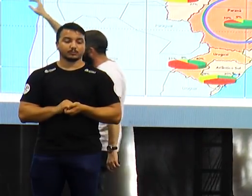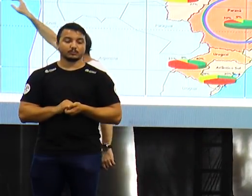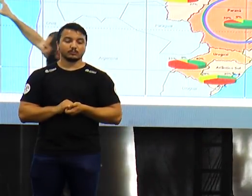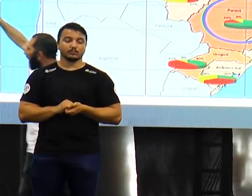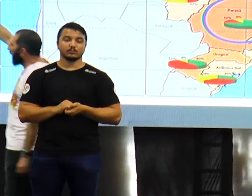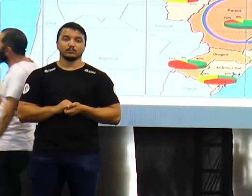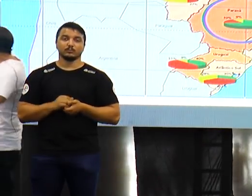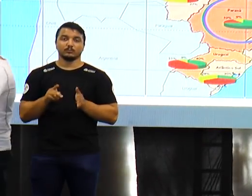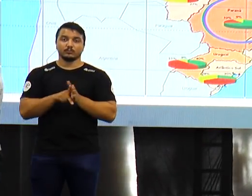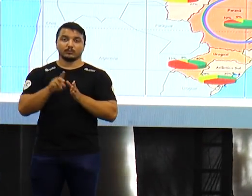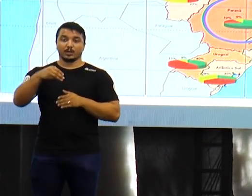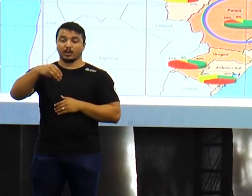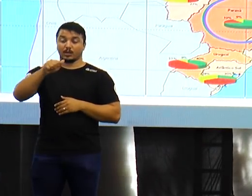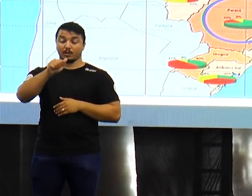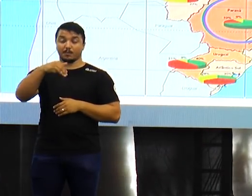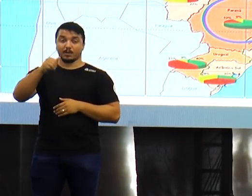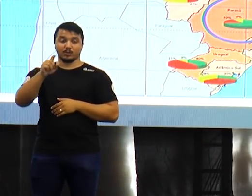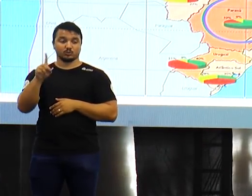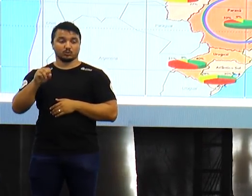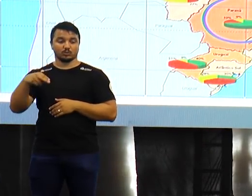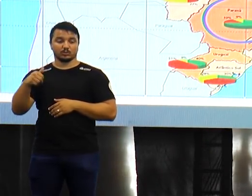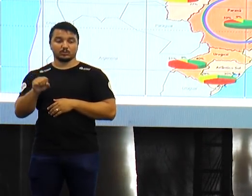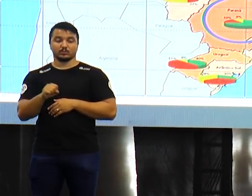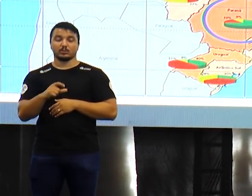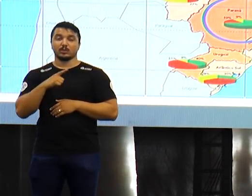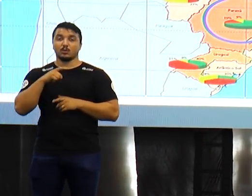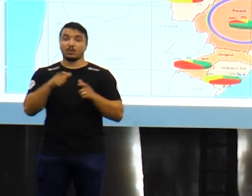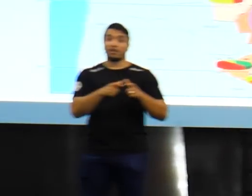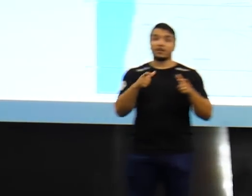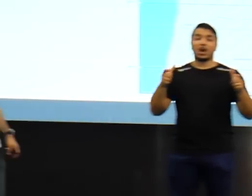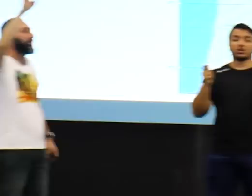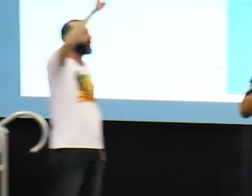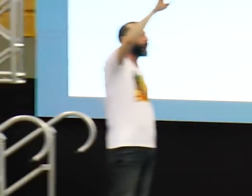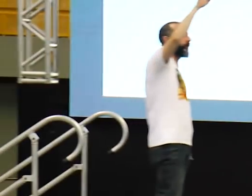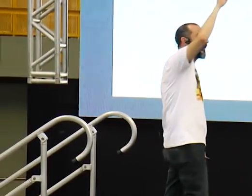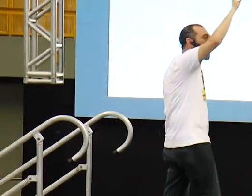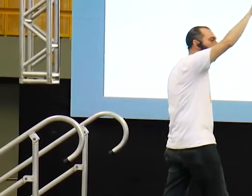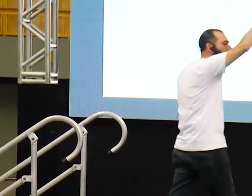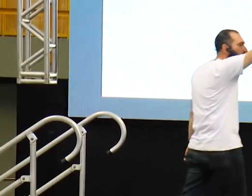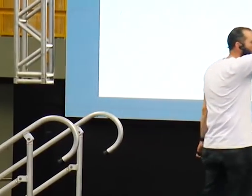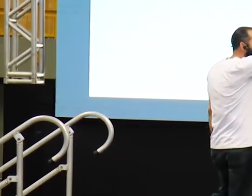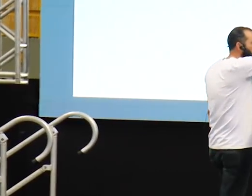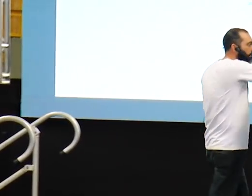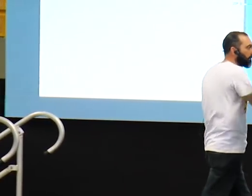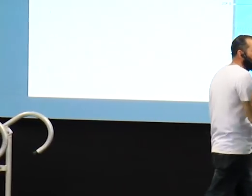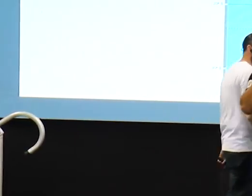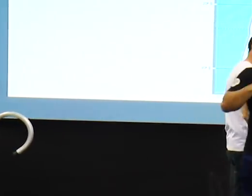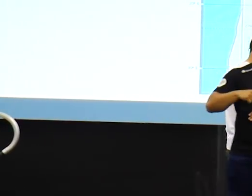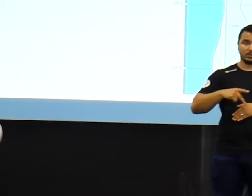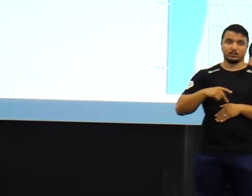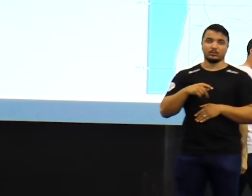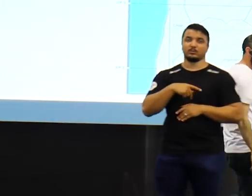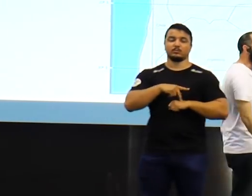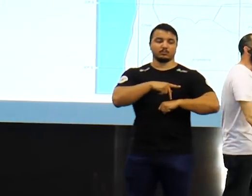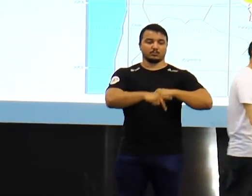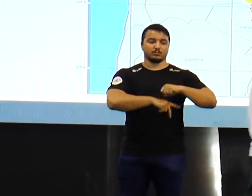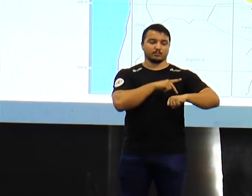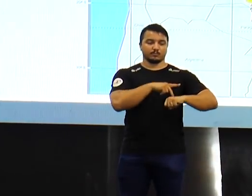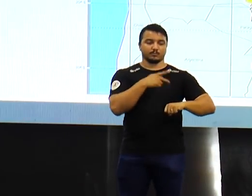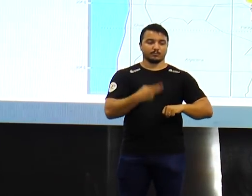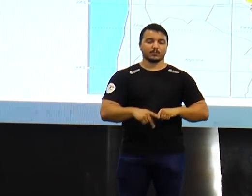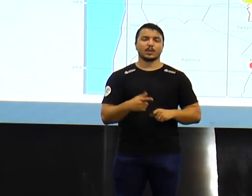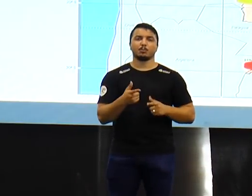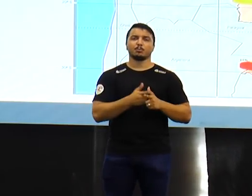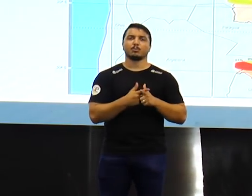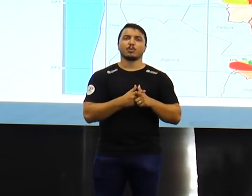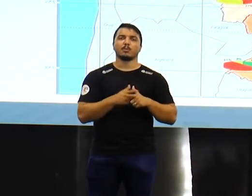Amazonas. A bacia do Amazonas é a bacia de maior potencial hidroelétrico desse país. Qual é o